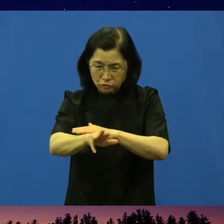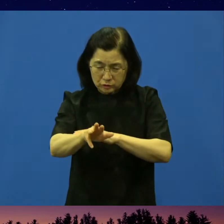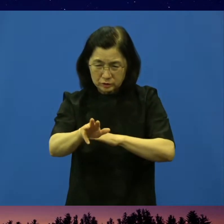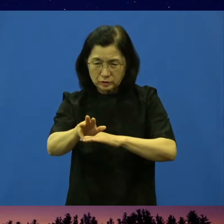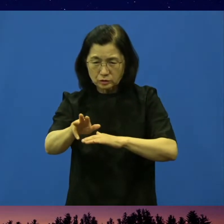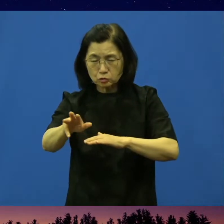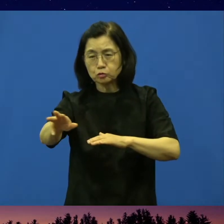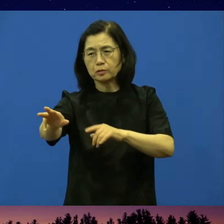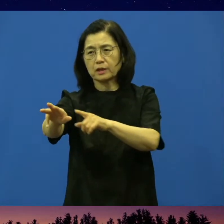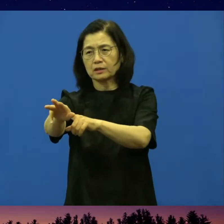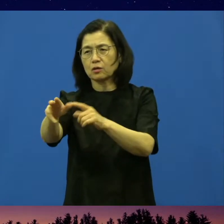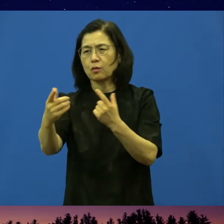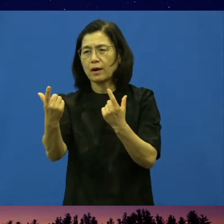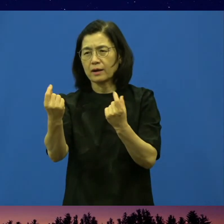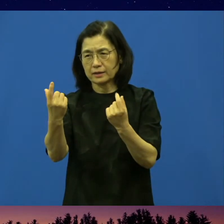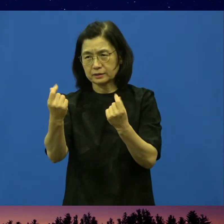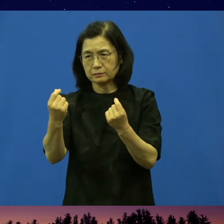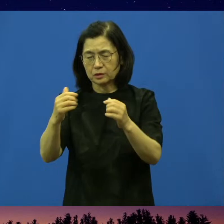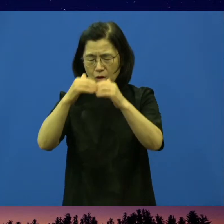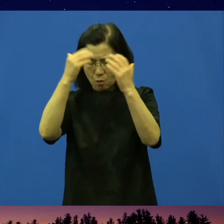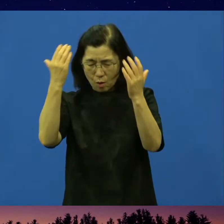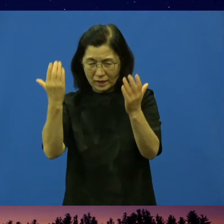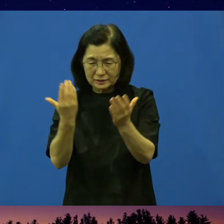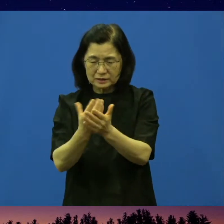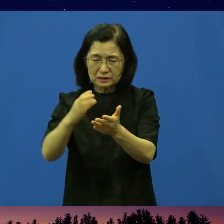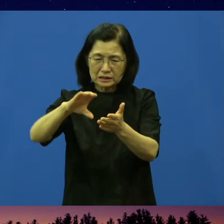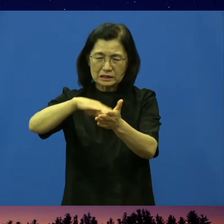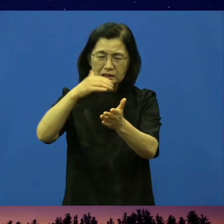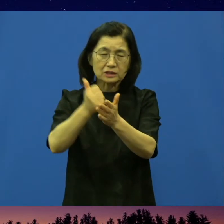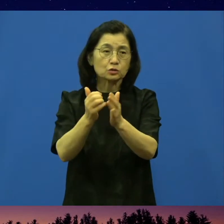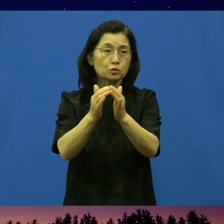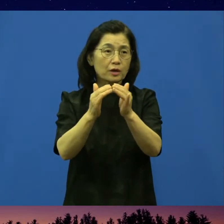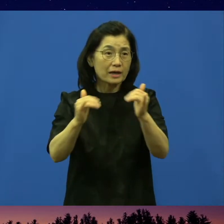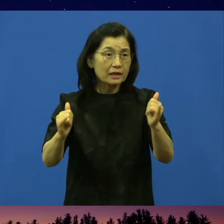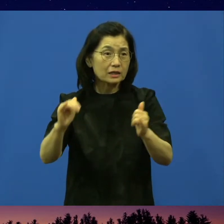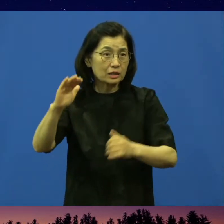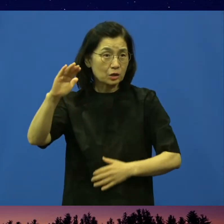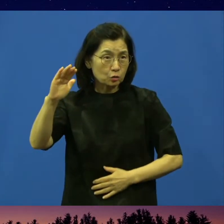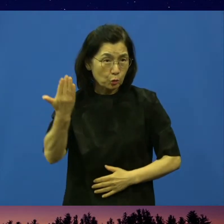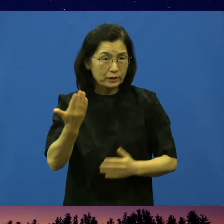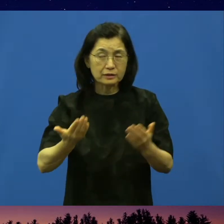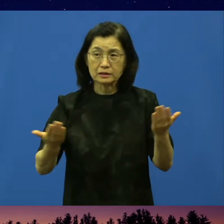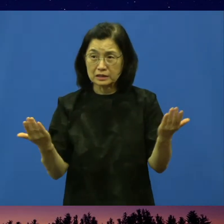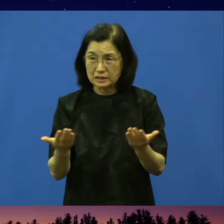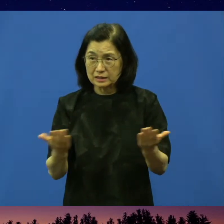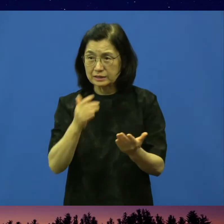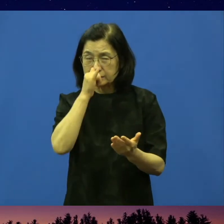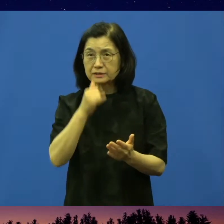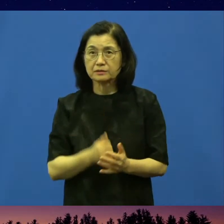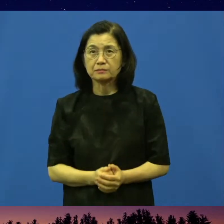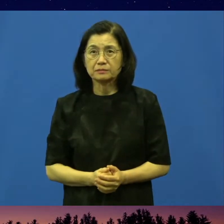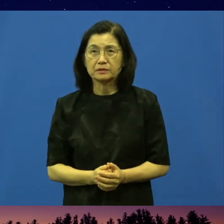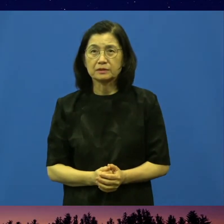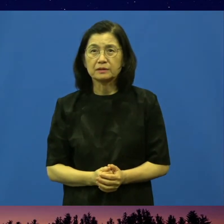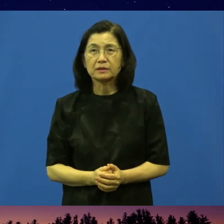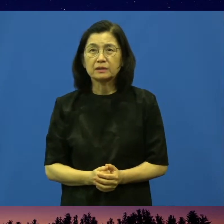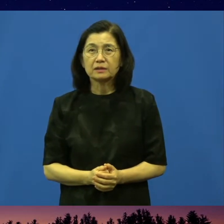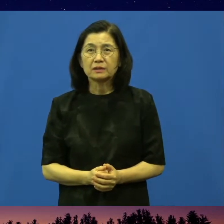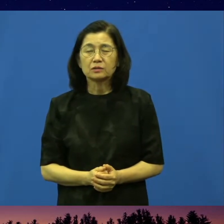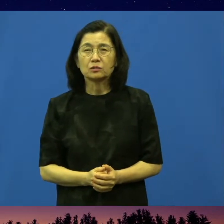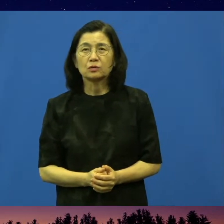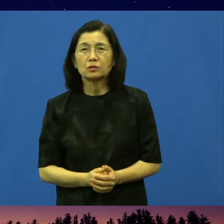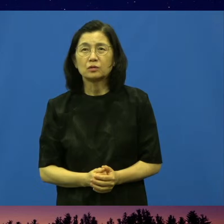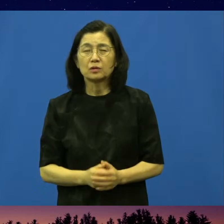삶에서 이제 완전한 그리스도인이 되는 사건. 그러니까 여러분 이 성경에서 이 출애굽기